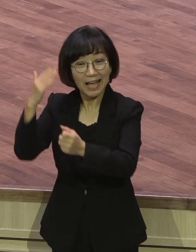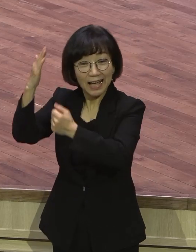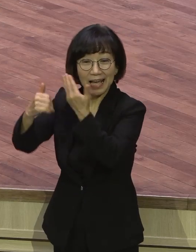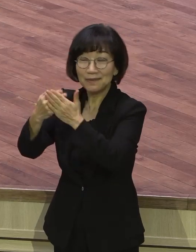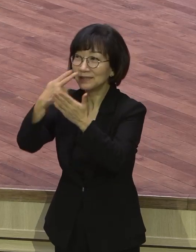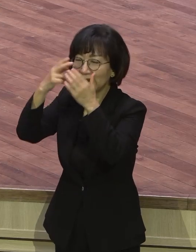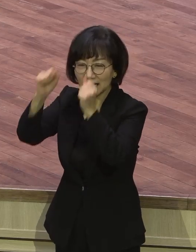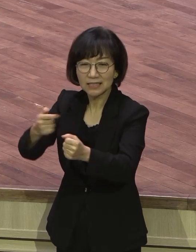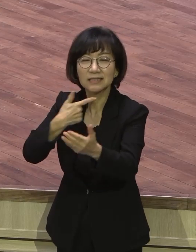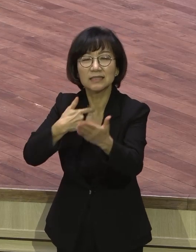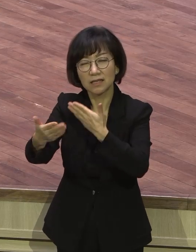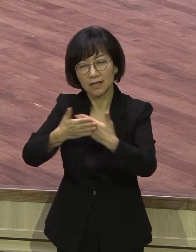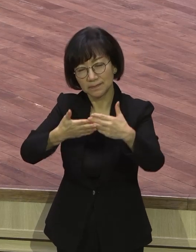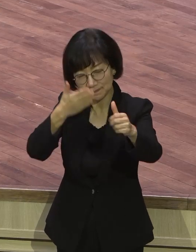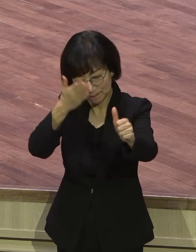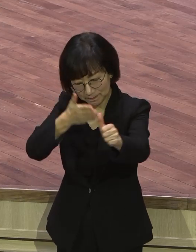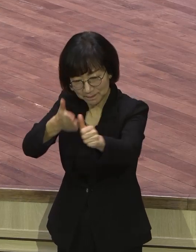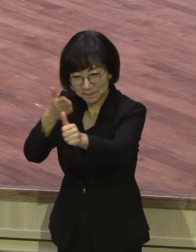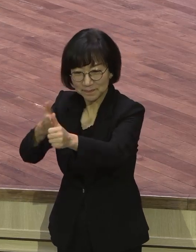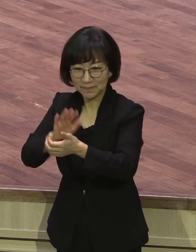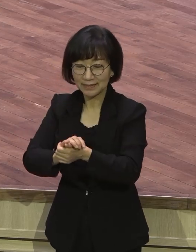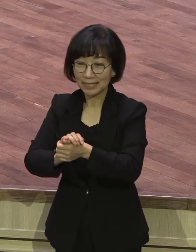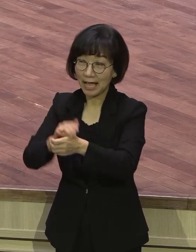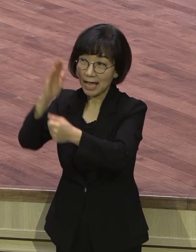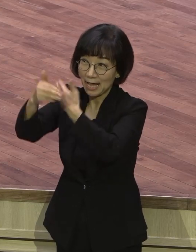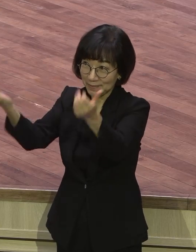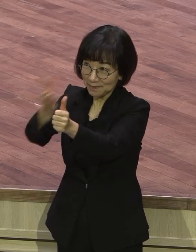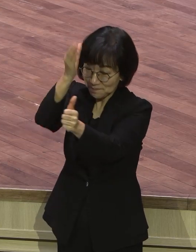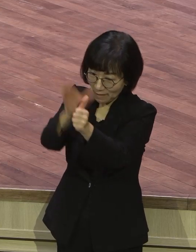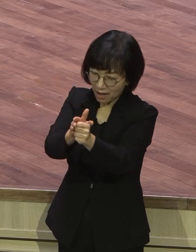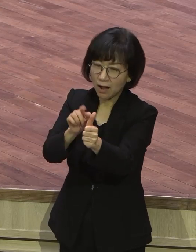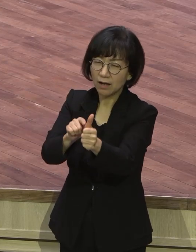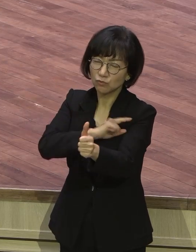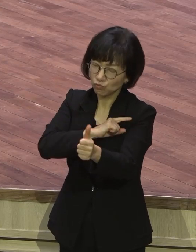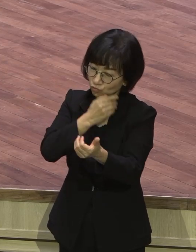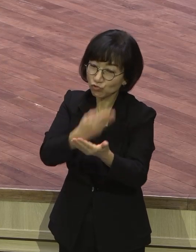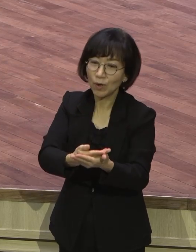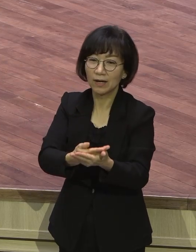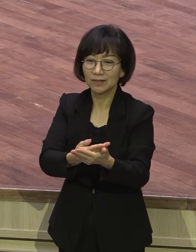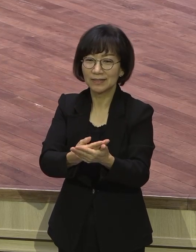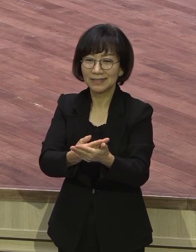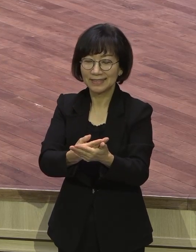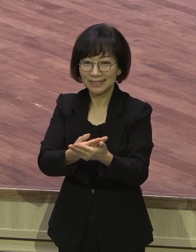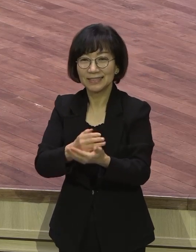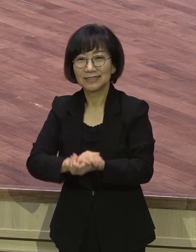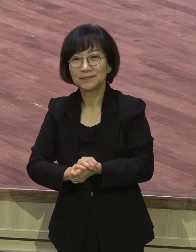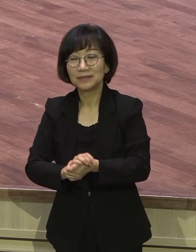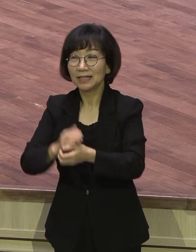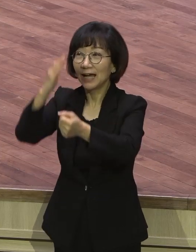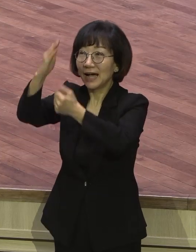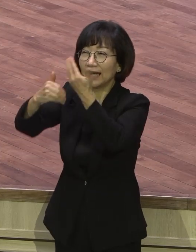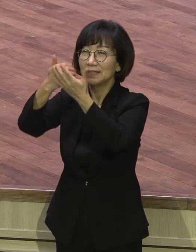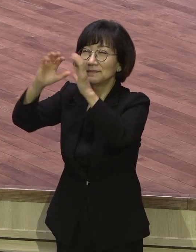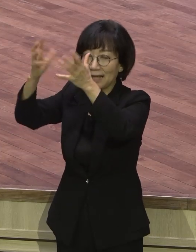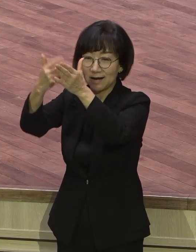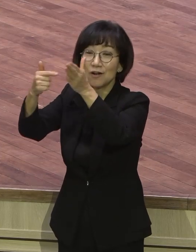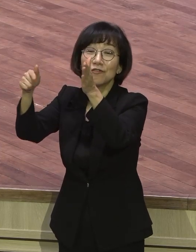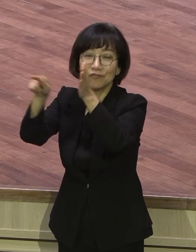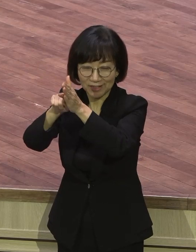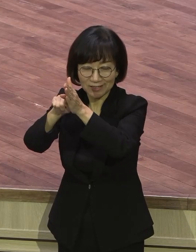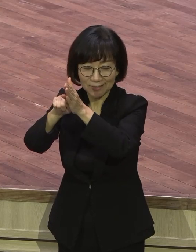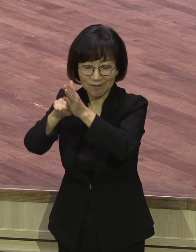직분이 축복의 통로다. 직분이 모든 것 다예요. 여러분 할 게 뭐예요. 직분 동안 하나님 나라를 위해서 직분통에